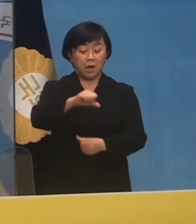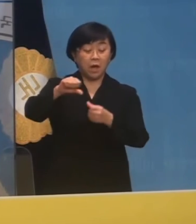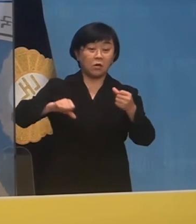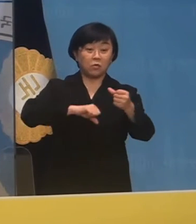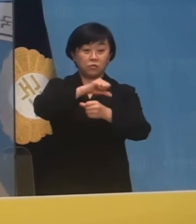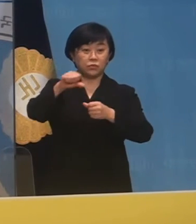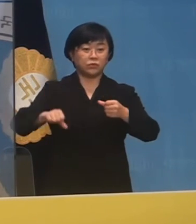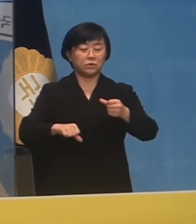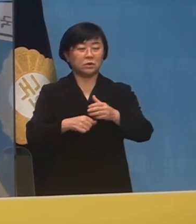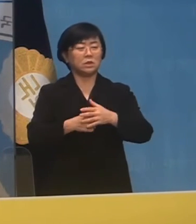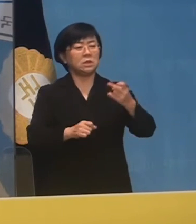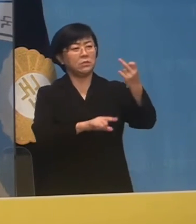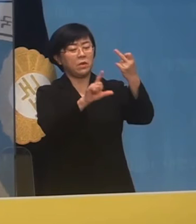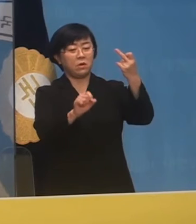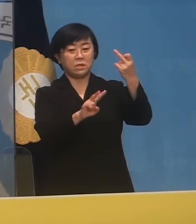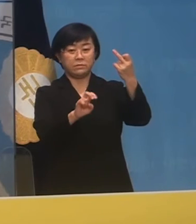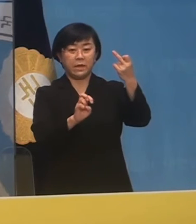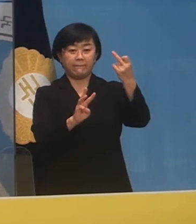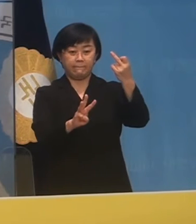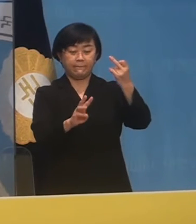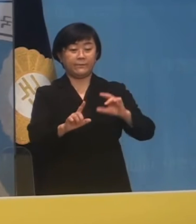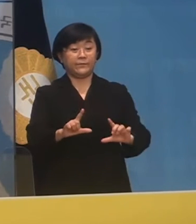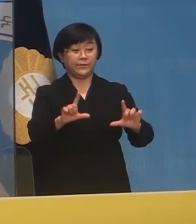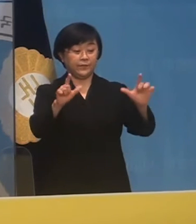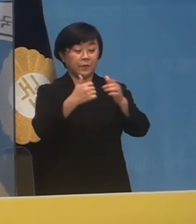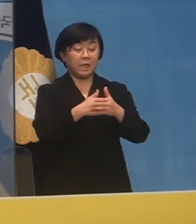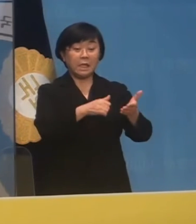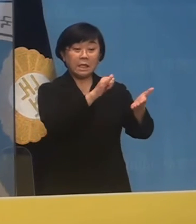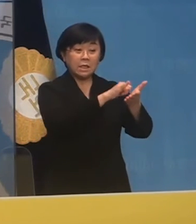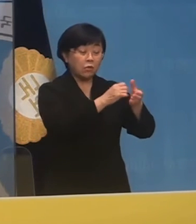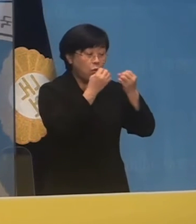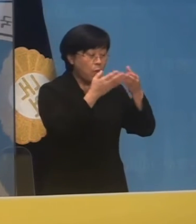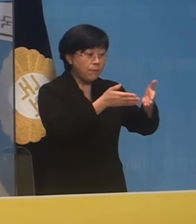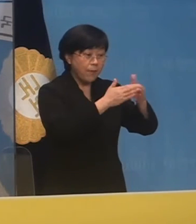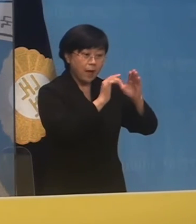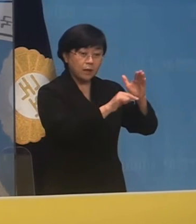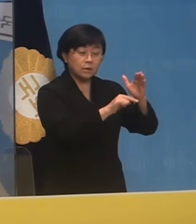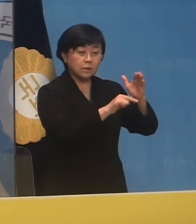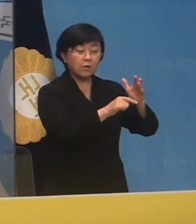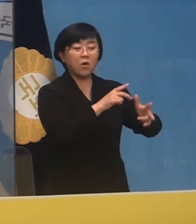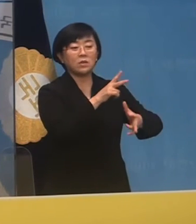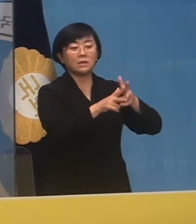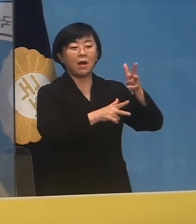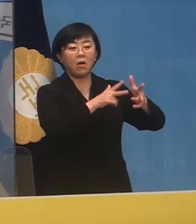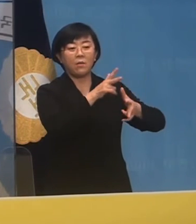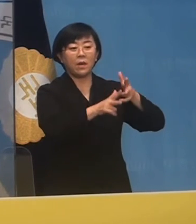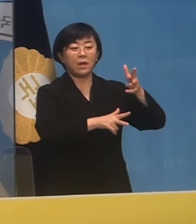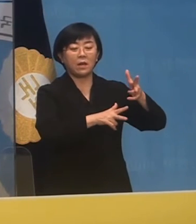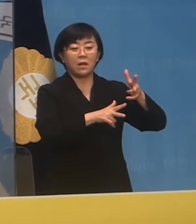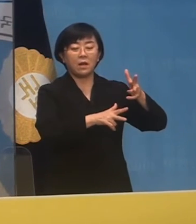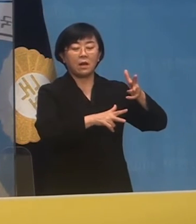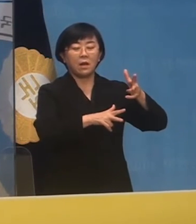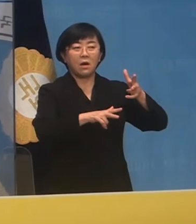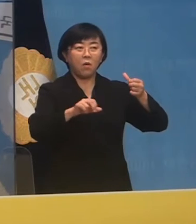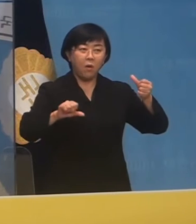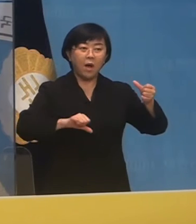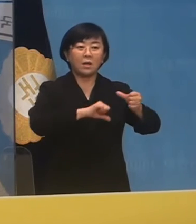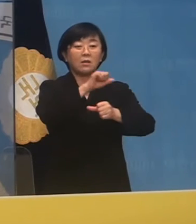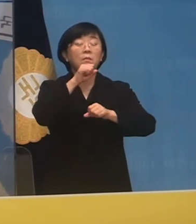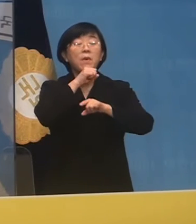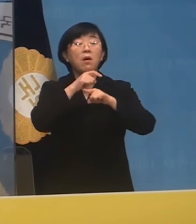환경부는 지난 12월 23일 새만금 신공항 건설 사업 전략